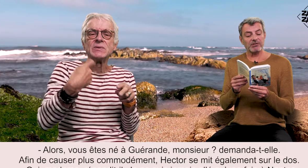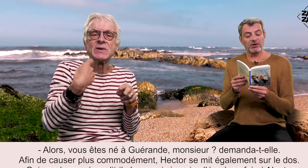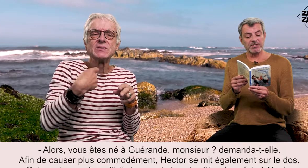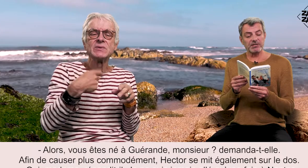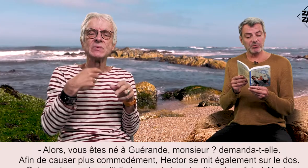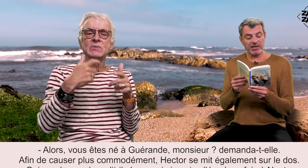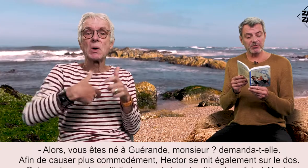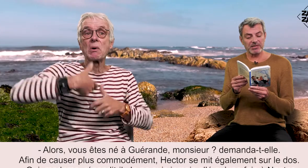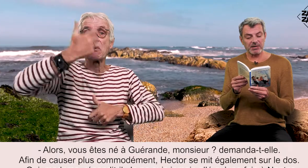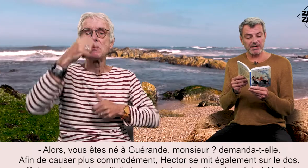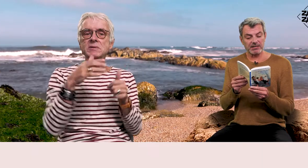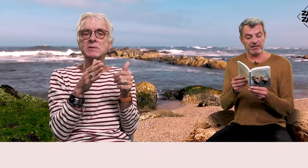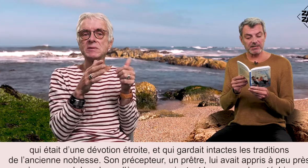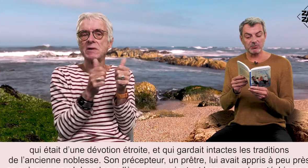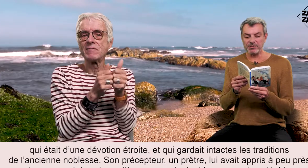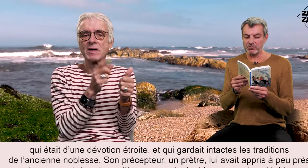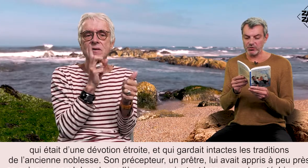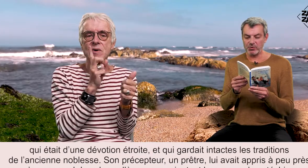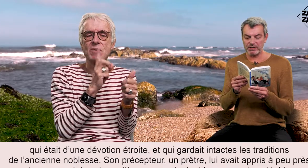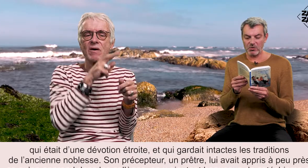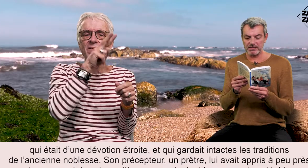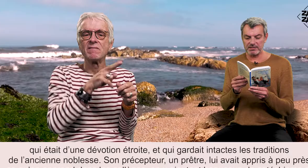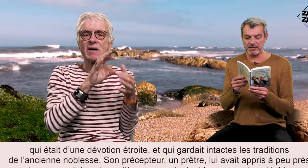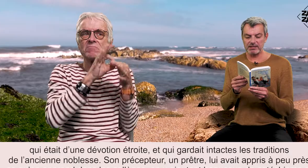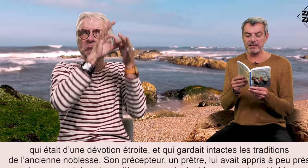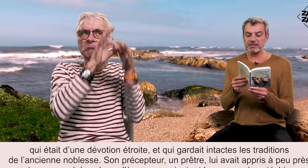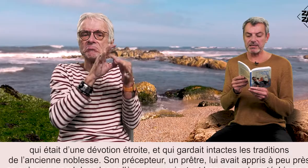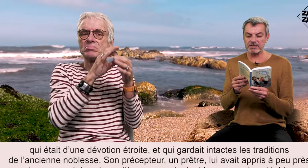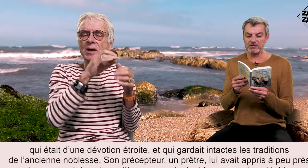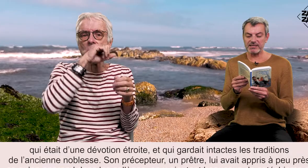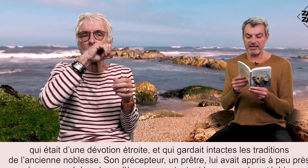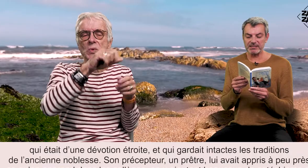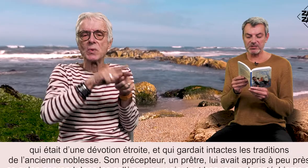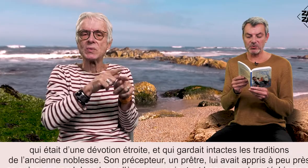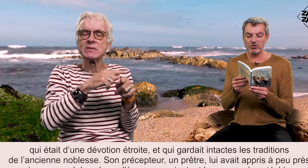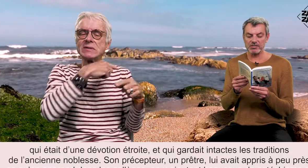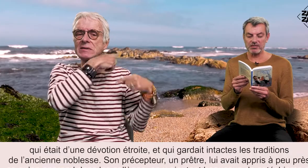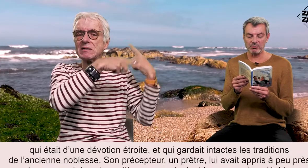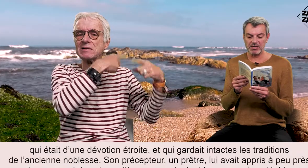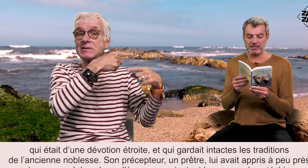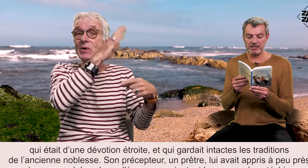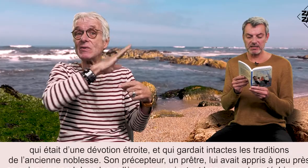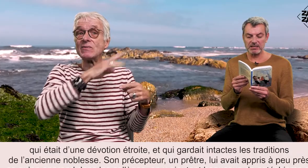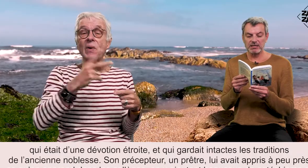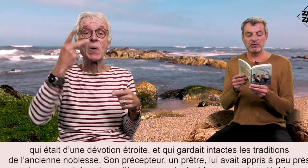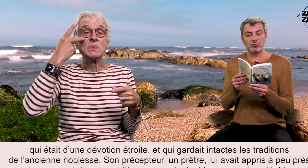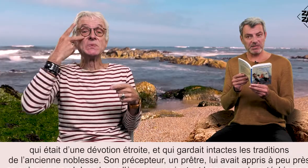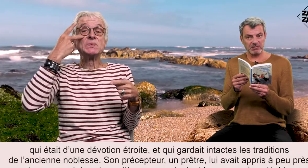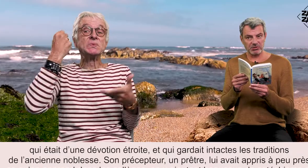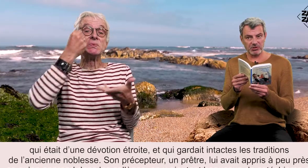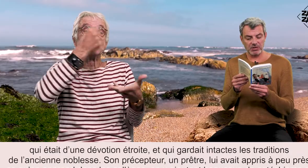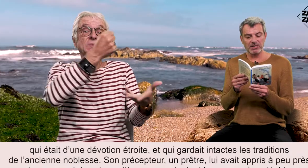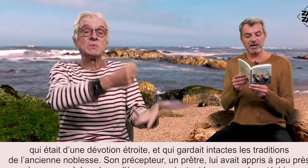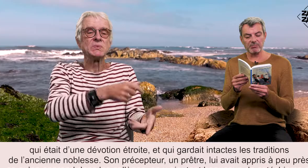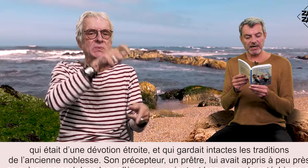Il avait grandi auprès de sa mère, qui était d'une dévotion étroite et qui gardait intacte les traditions de l'ancienne noblesse. Son